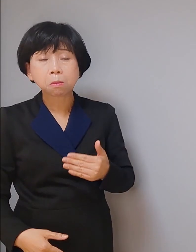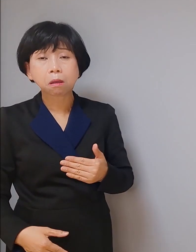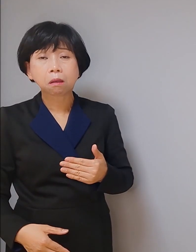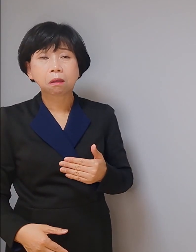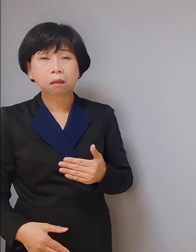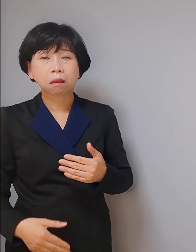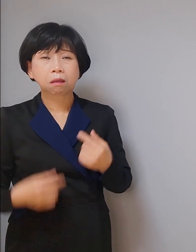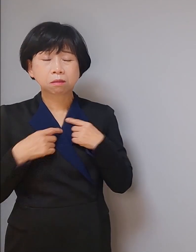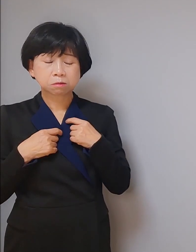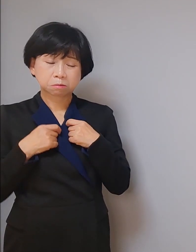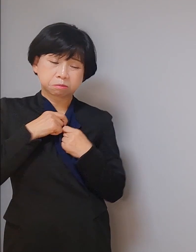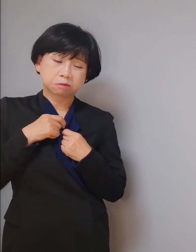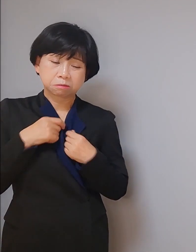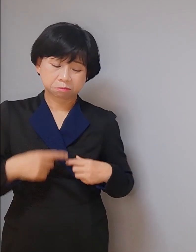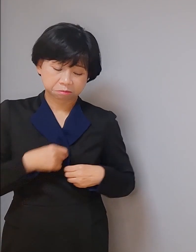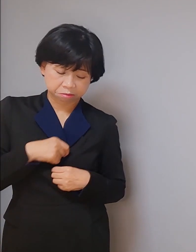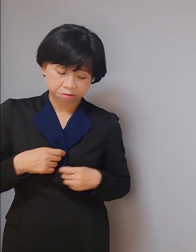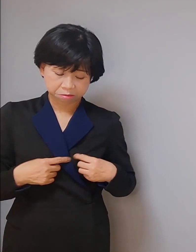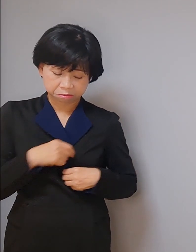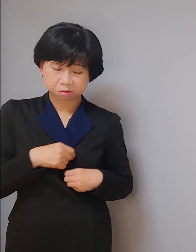첫 단추를 잘못 꽂은 거지.